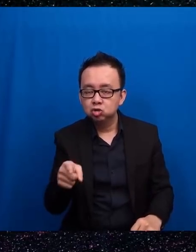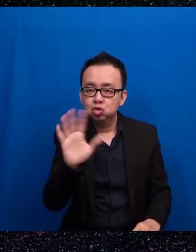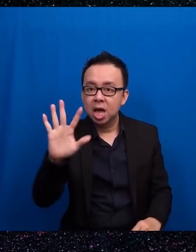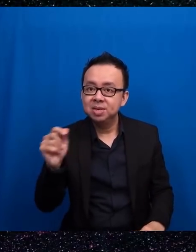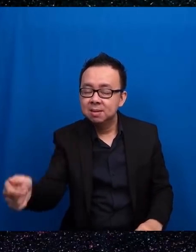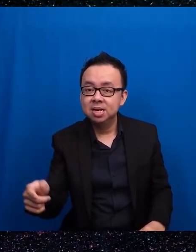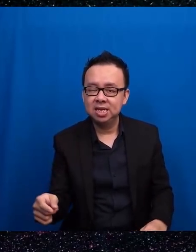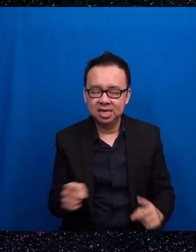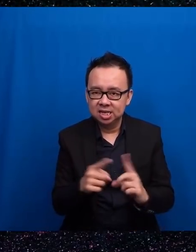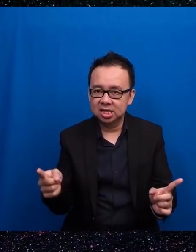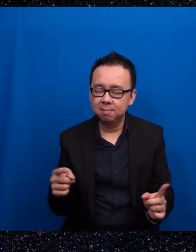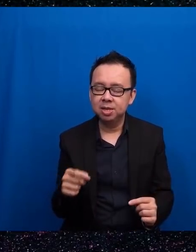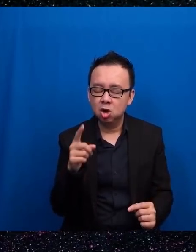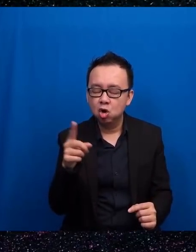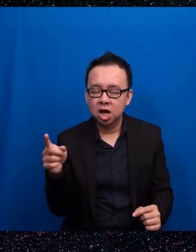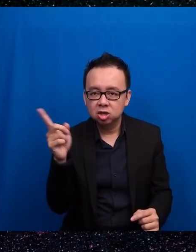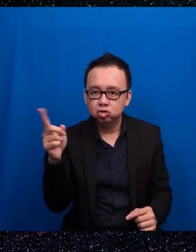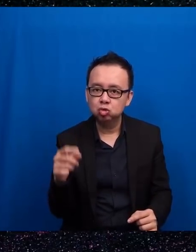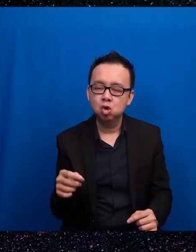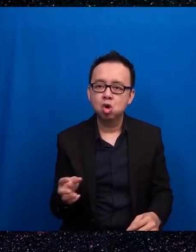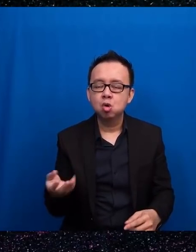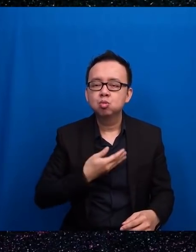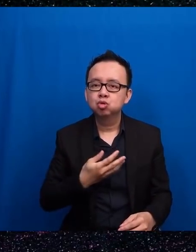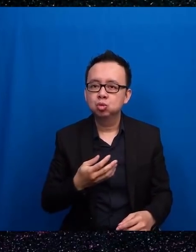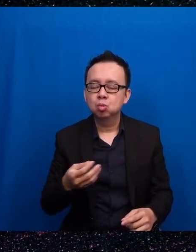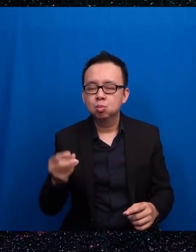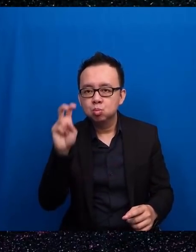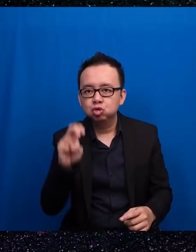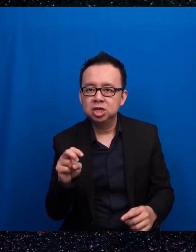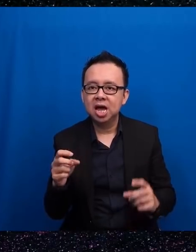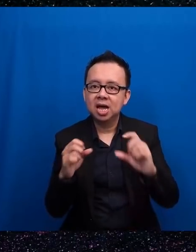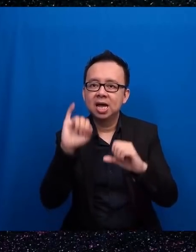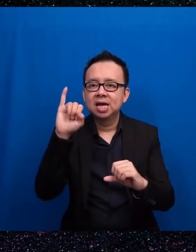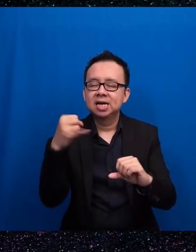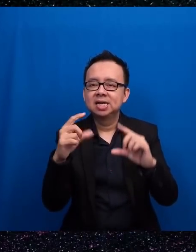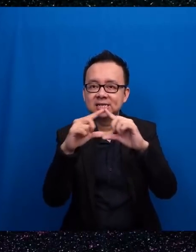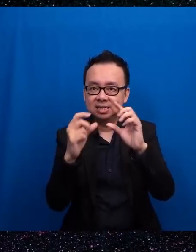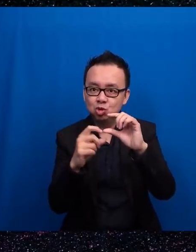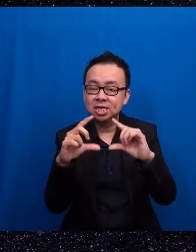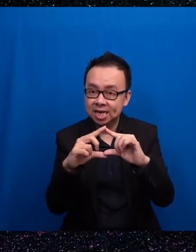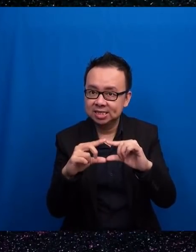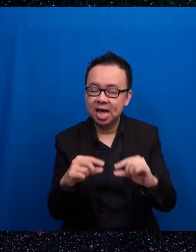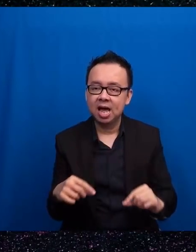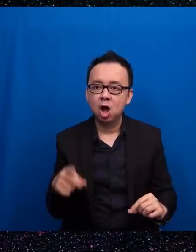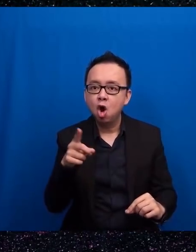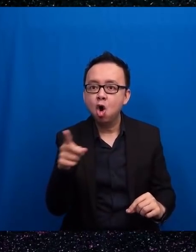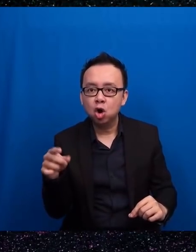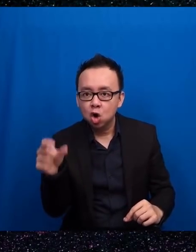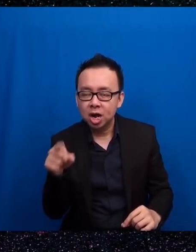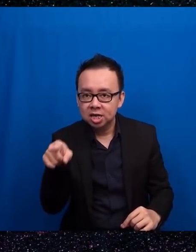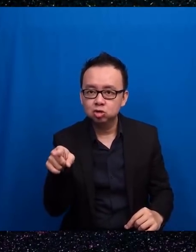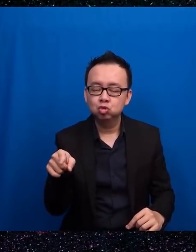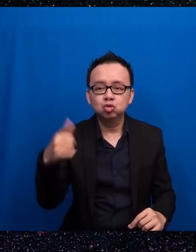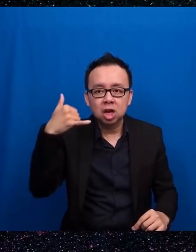ini punya budi, dia berjasa dalam kehidupan orang. Kalau anaknya nggak punya susu, dia telepon seorang temannya yang dulu